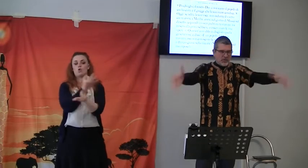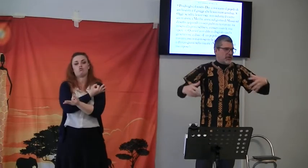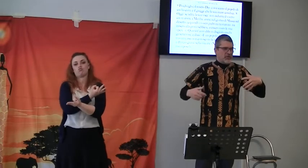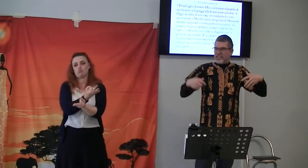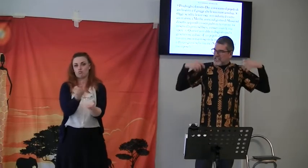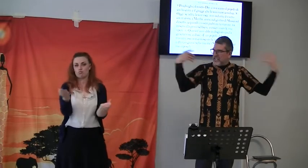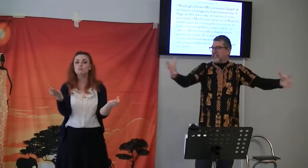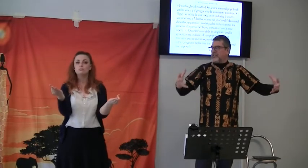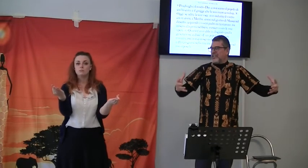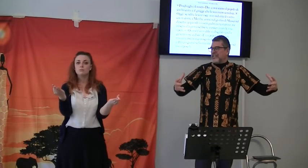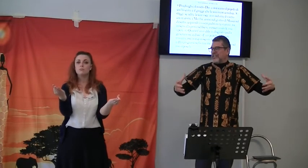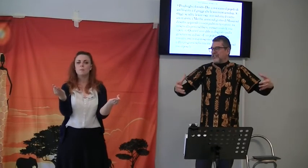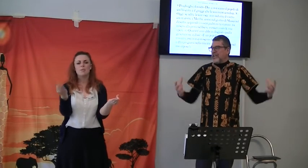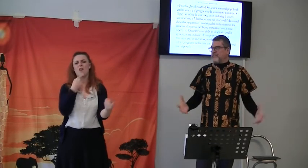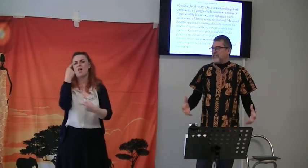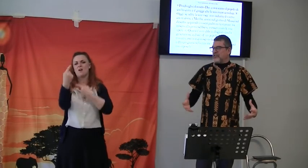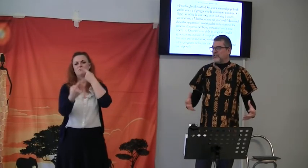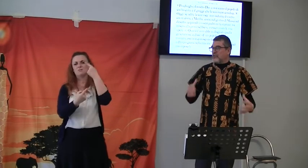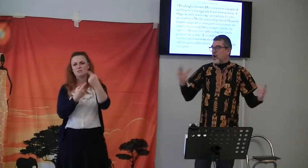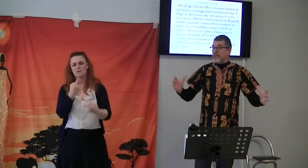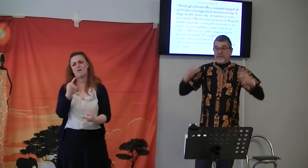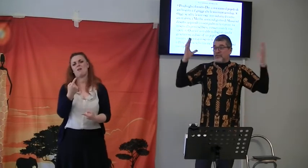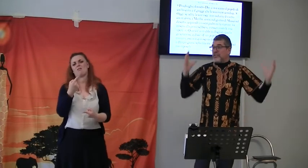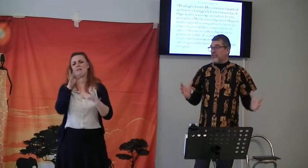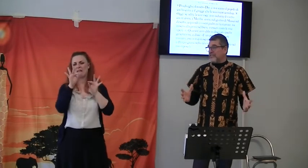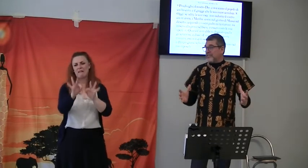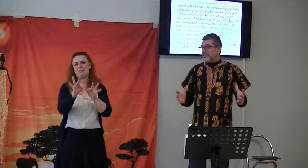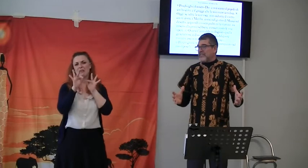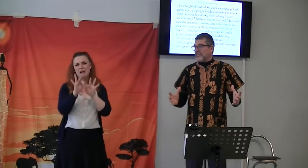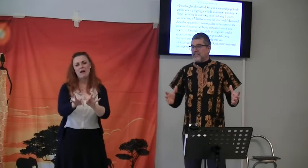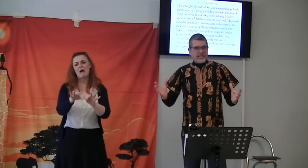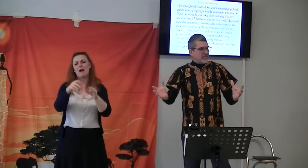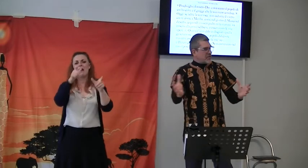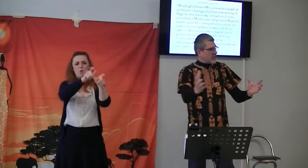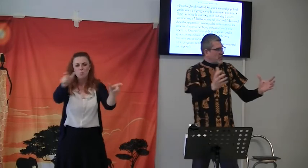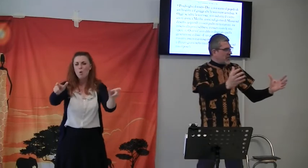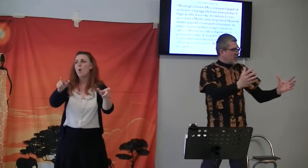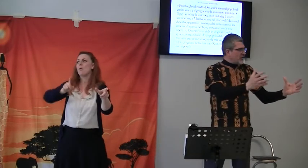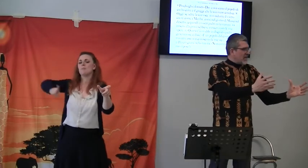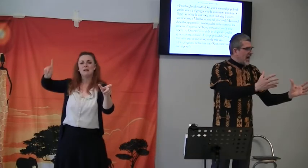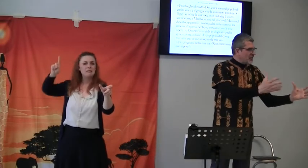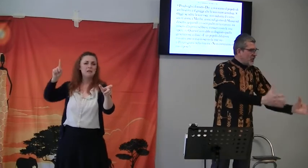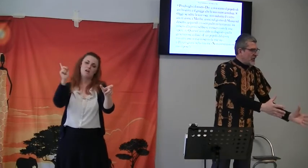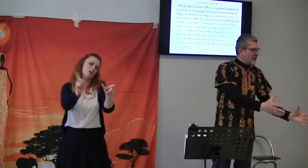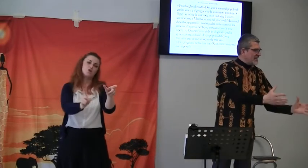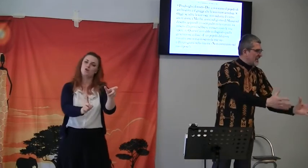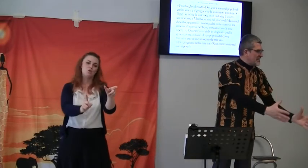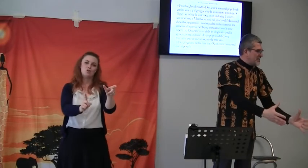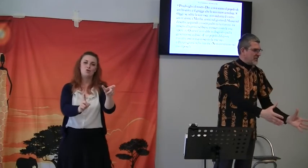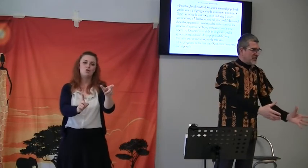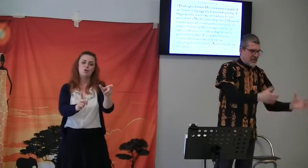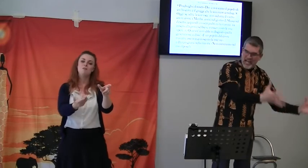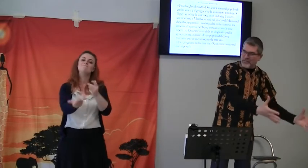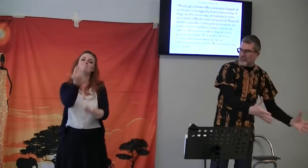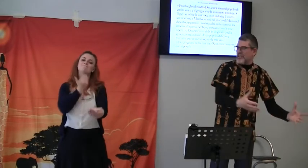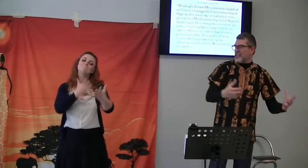che brontolano, che criticano sempre verso gli uomini e verso Dio. Schierati invece su quello che è coloro che adorano,